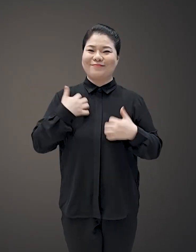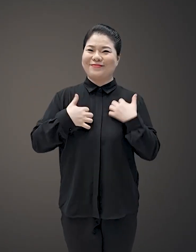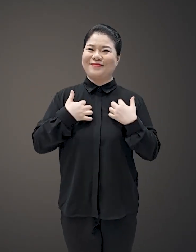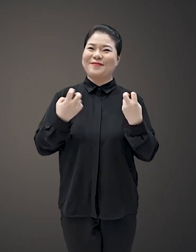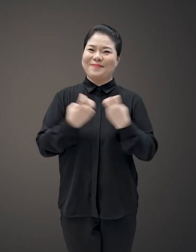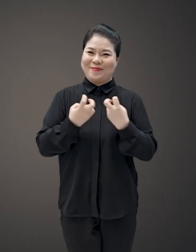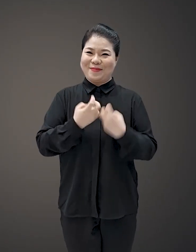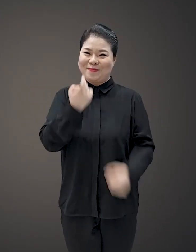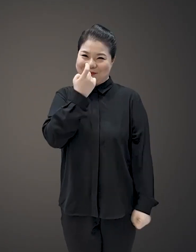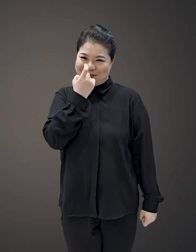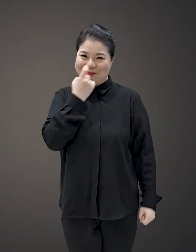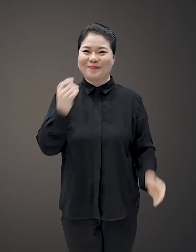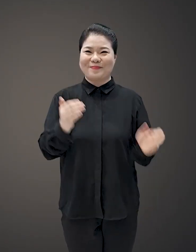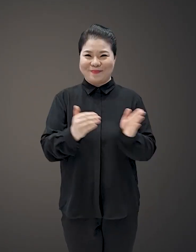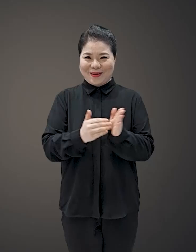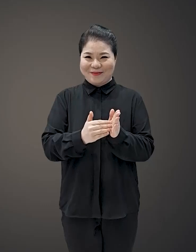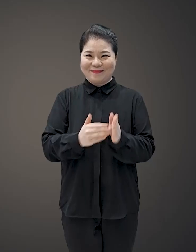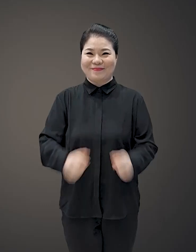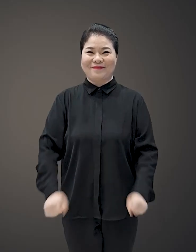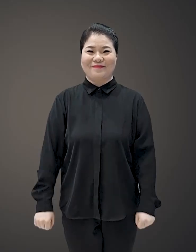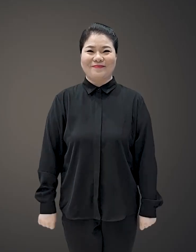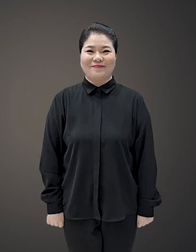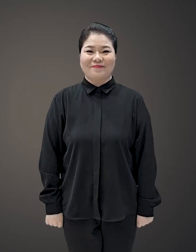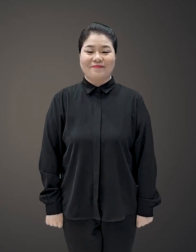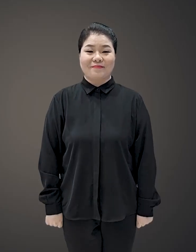이곳 생활을 즐기는 법을 터득해 갔다.